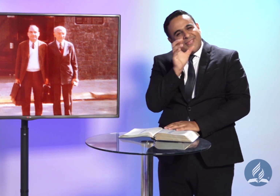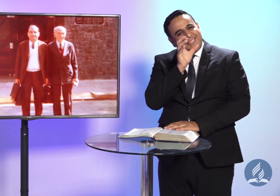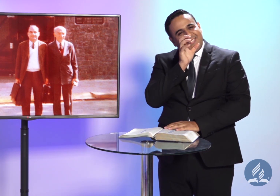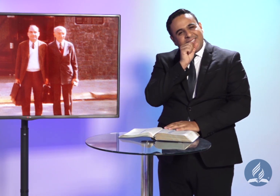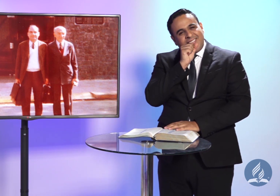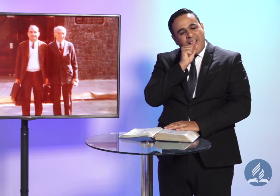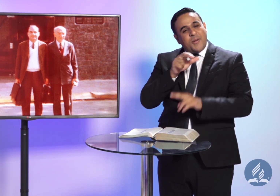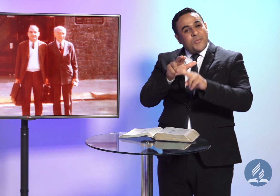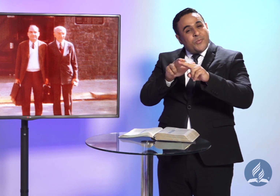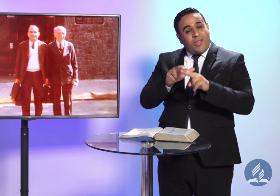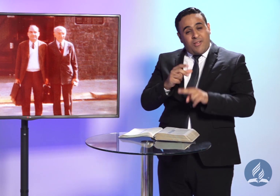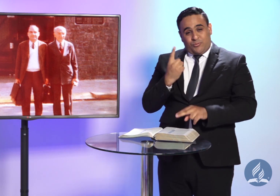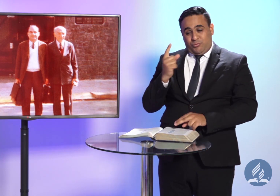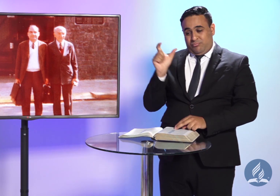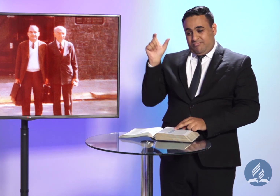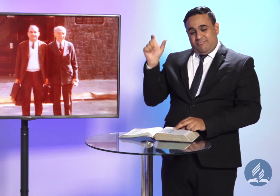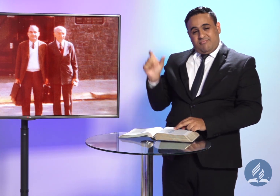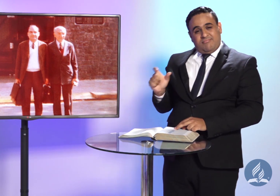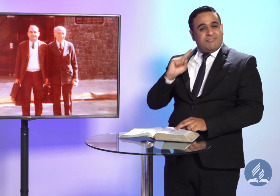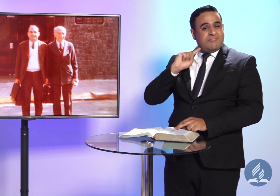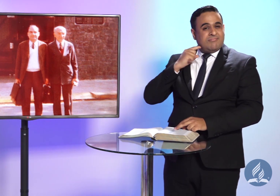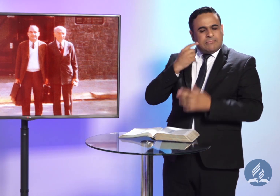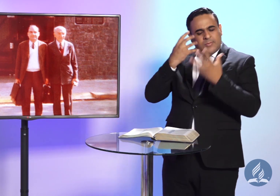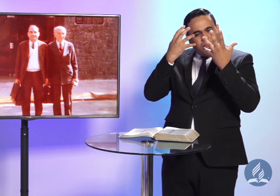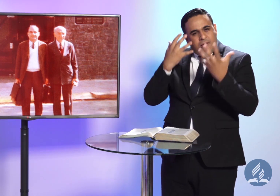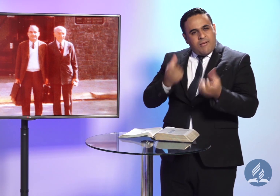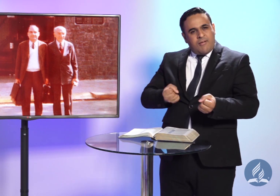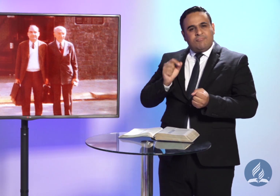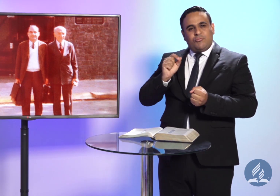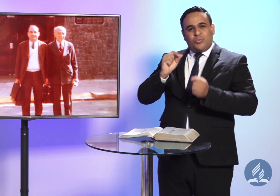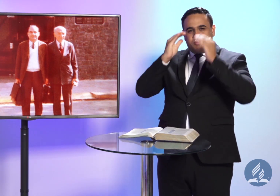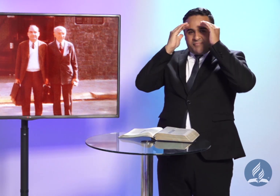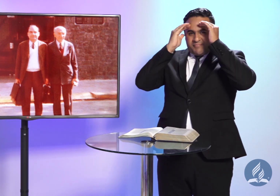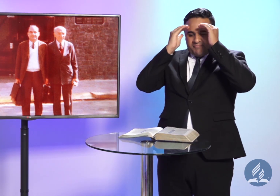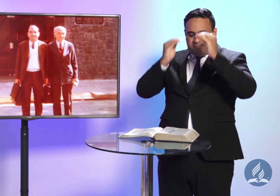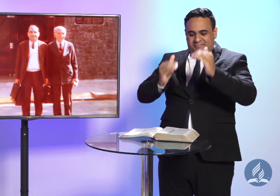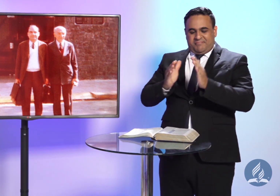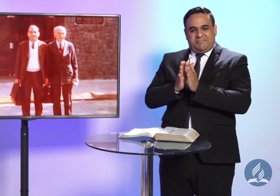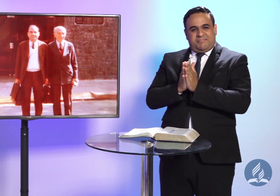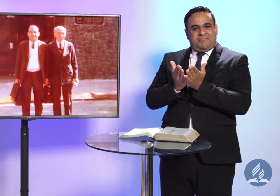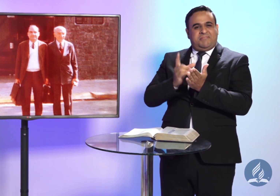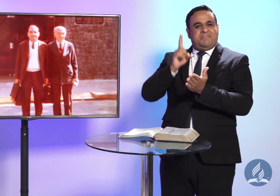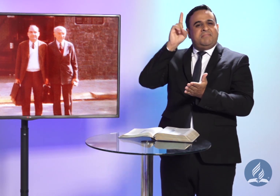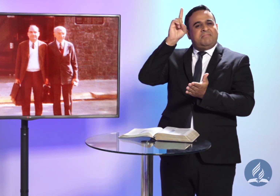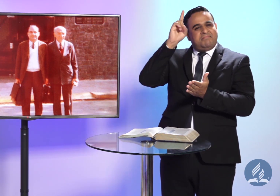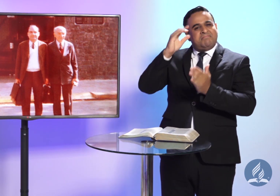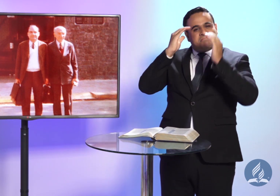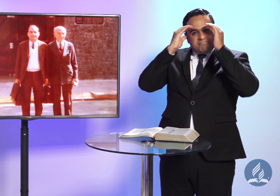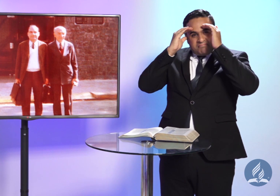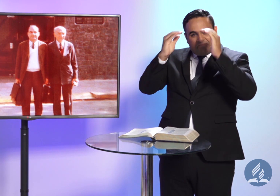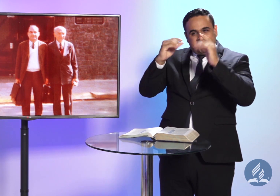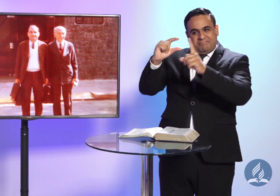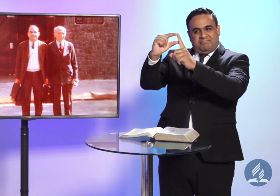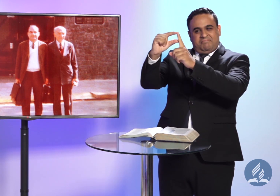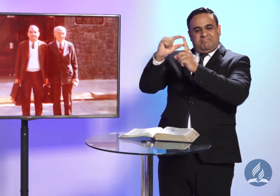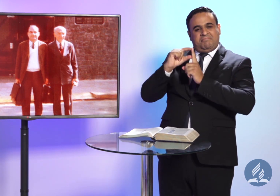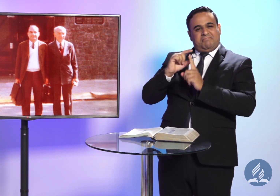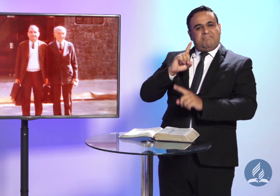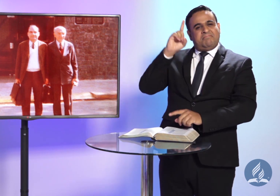uma palavra, vinda da Bíblia, foi possível convencê-lo de obedecer a Deus, de obedecer os caminhos